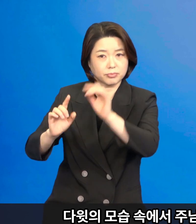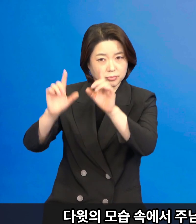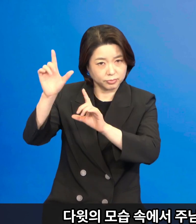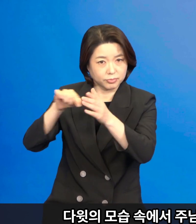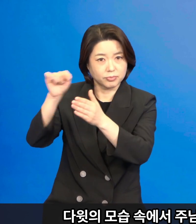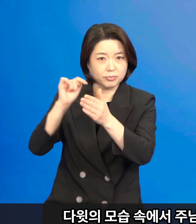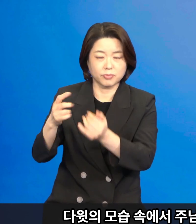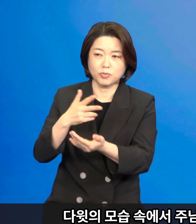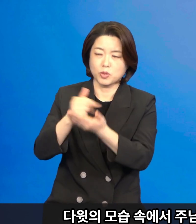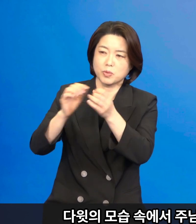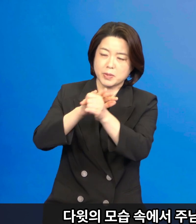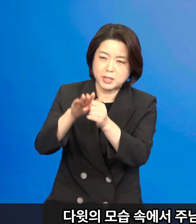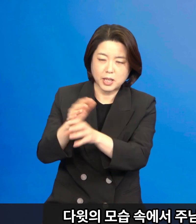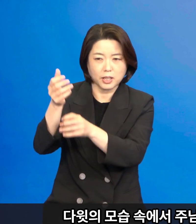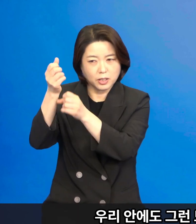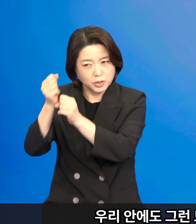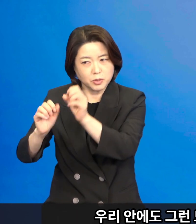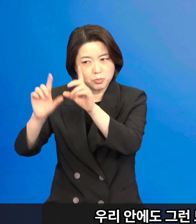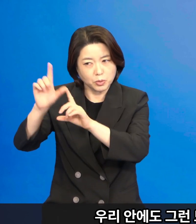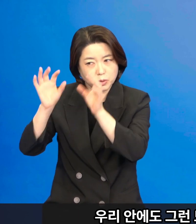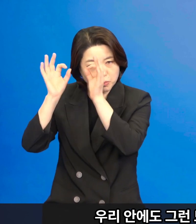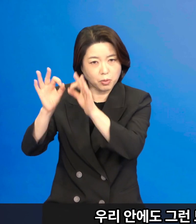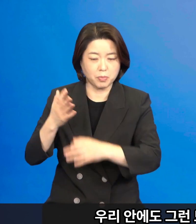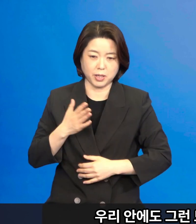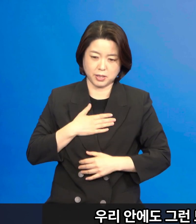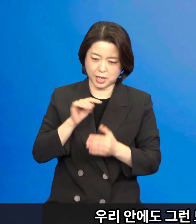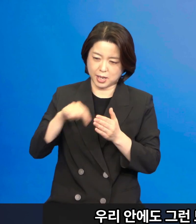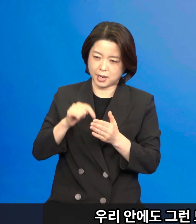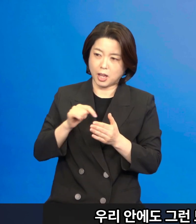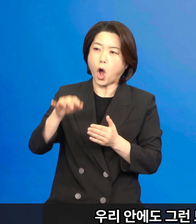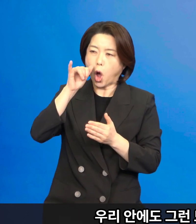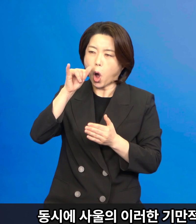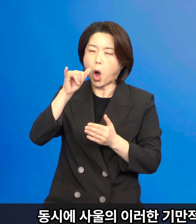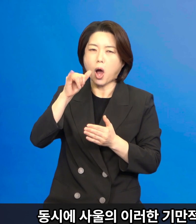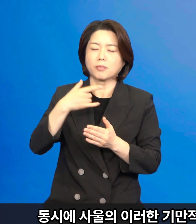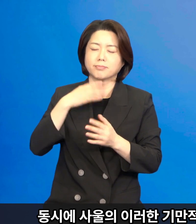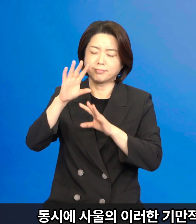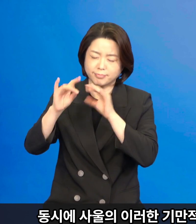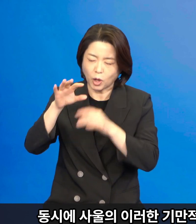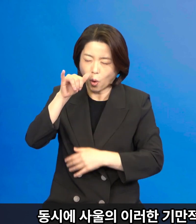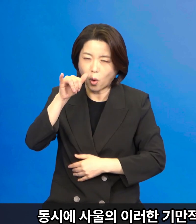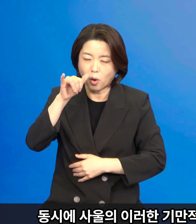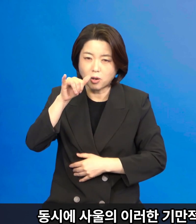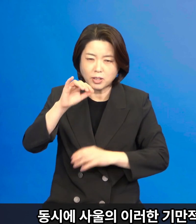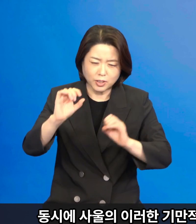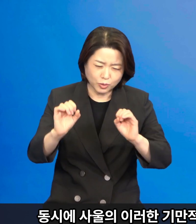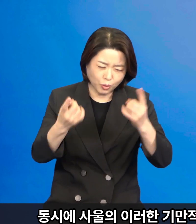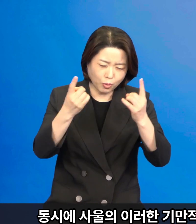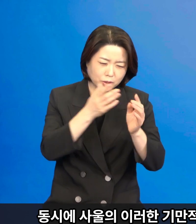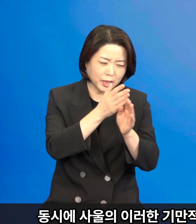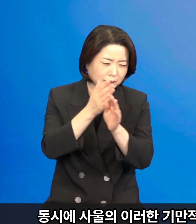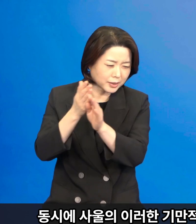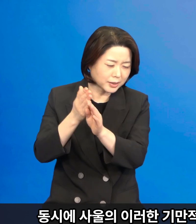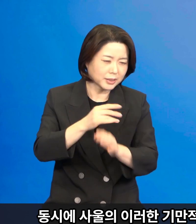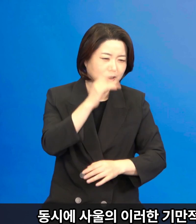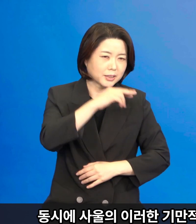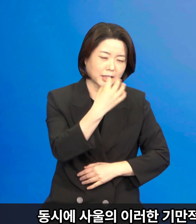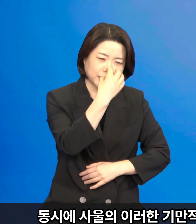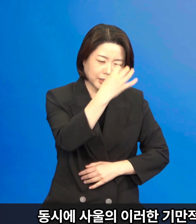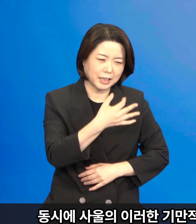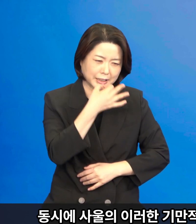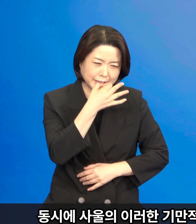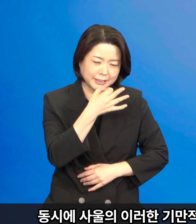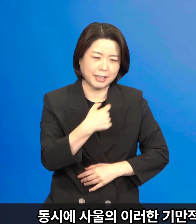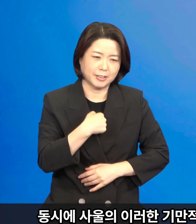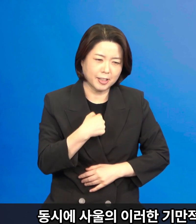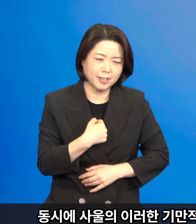그 주님을 사랑하고 의지하는 모습 속에서 우리 안에도 그런 모습이 있고 그런 갈망이 있고, 동시에 사울의 이러한 기만적인